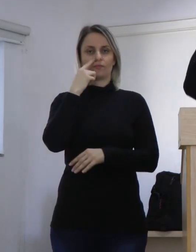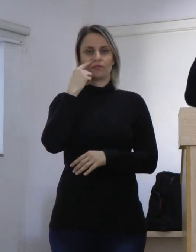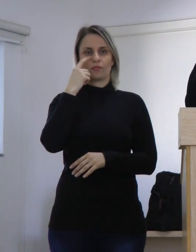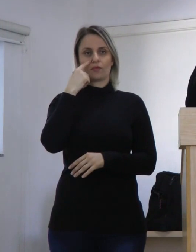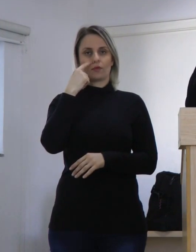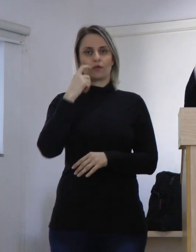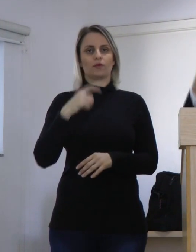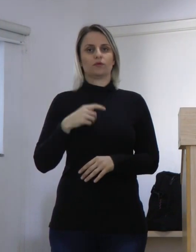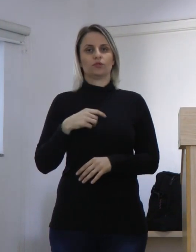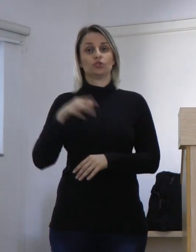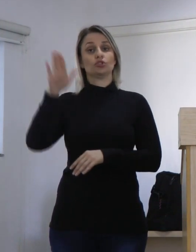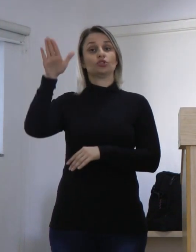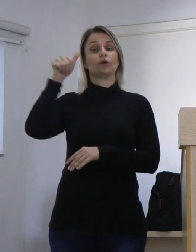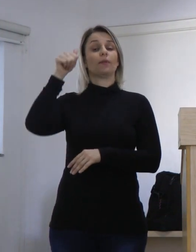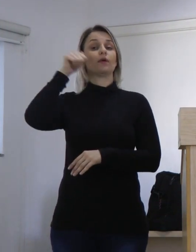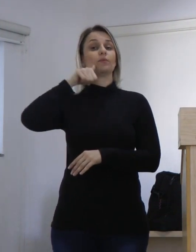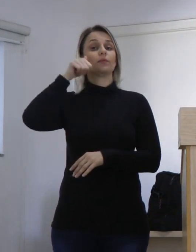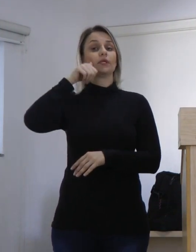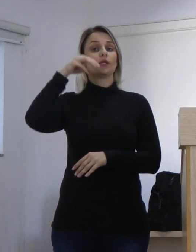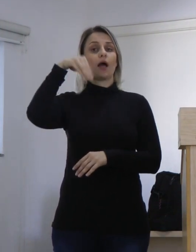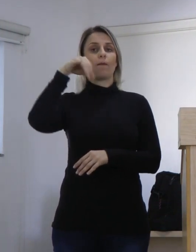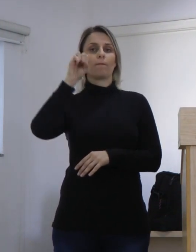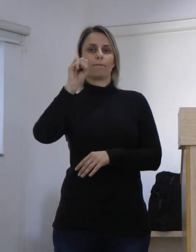Miss Texas,